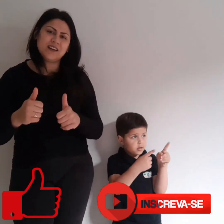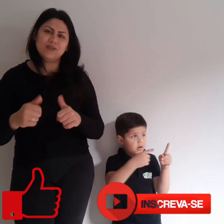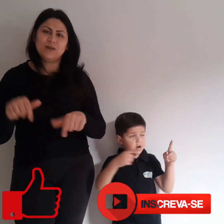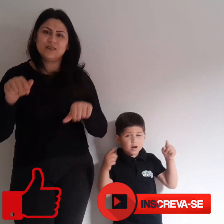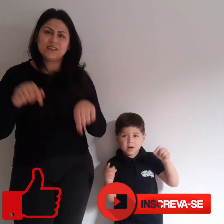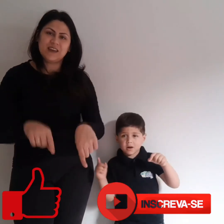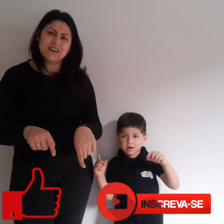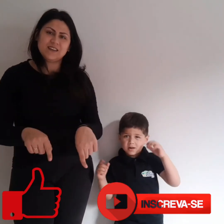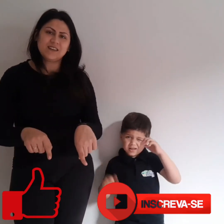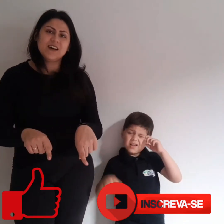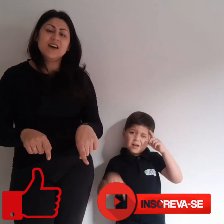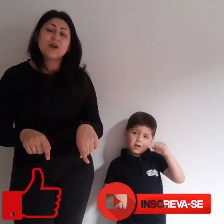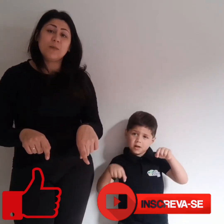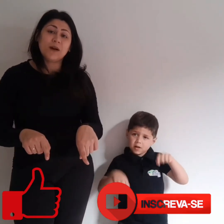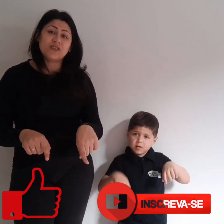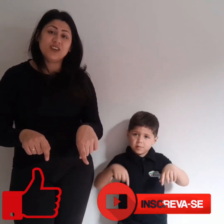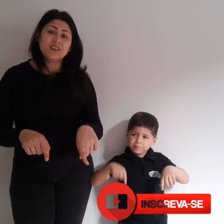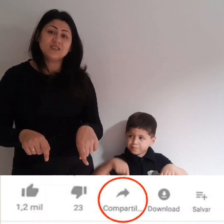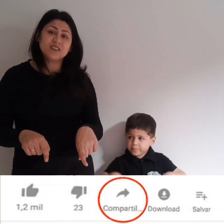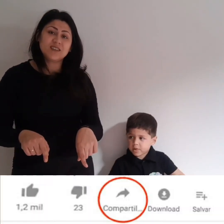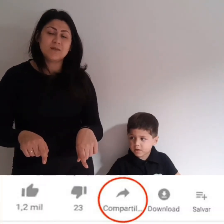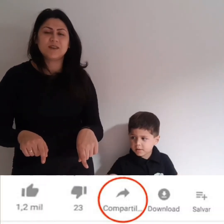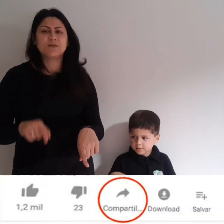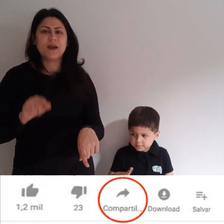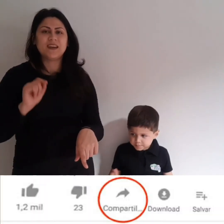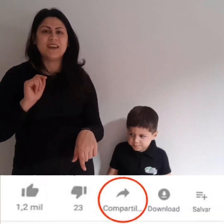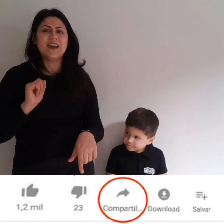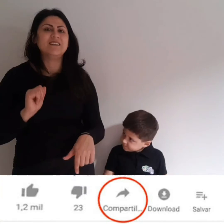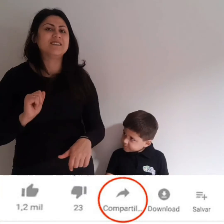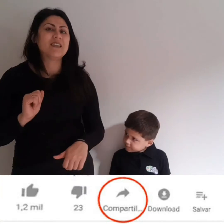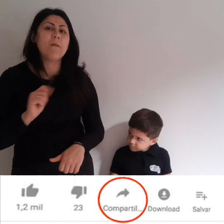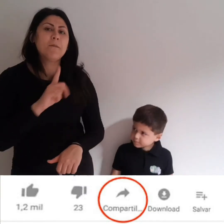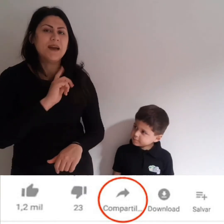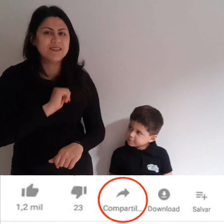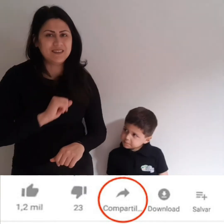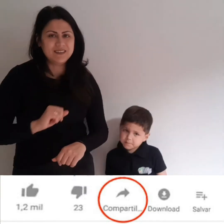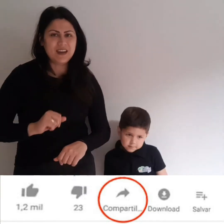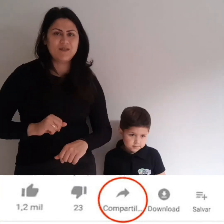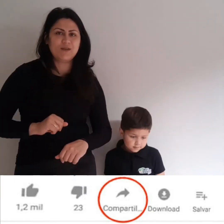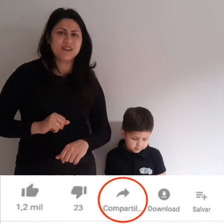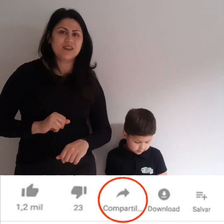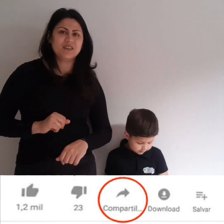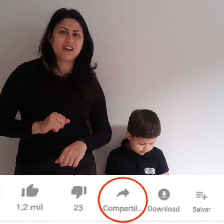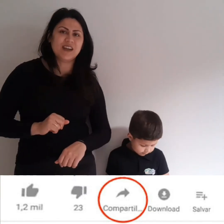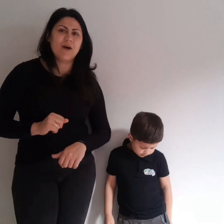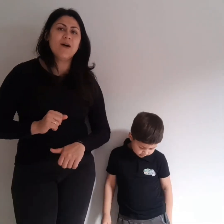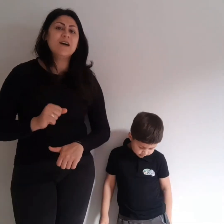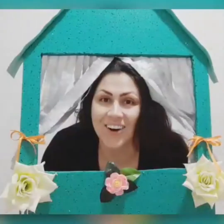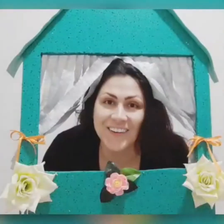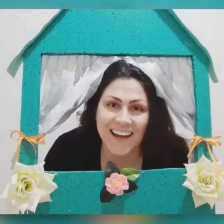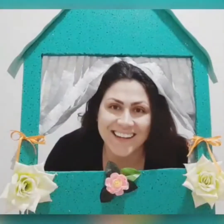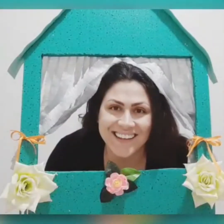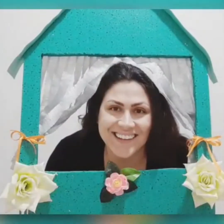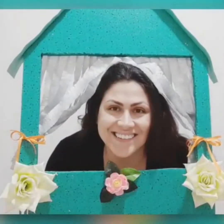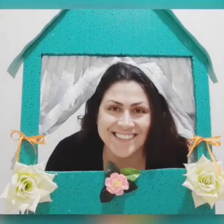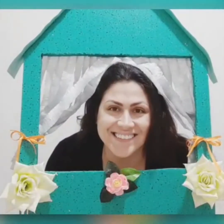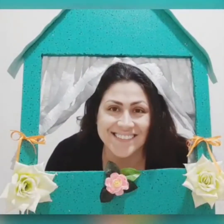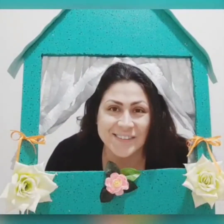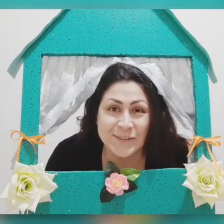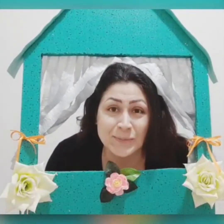no gostei, compartilhe com seus amigos para que eles também se inscrevam em nosso canal. Olá, crianças, tudo